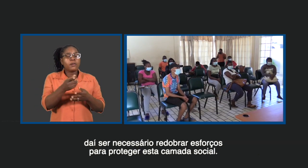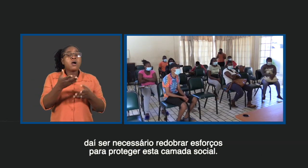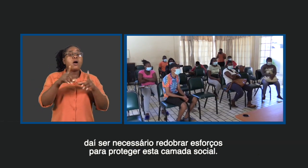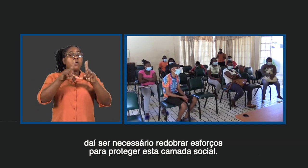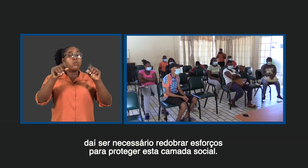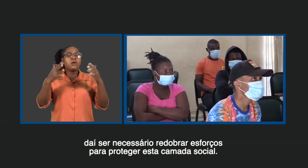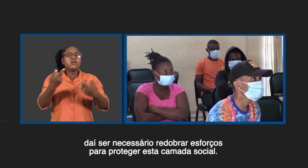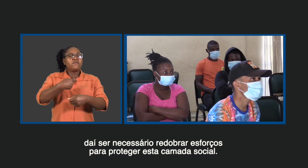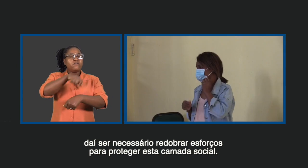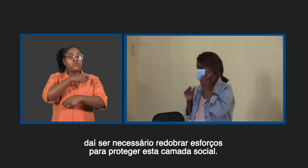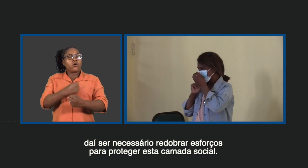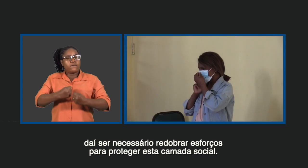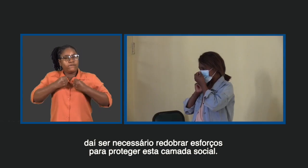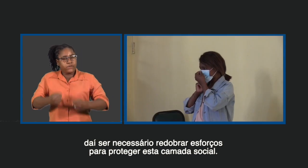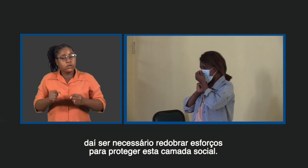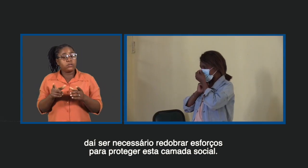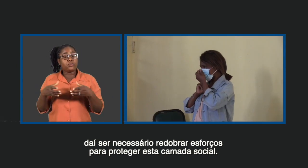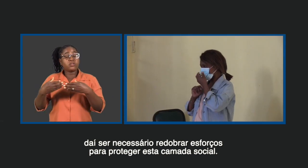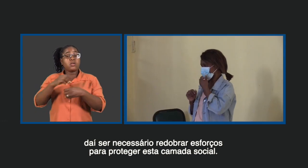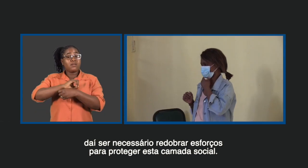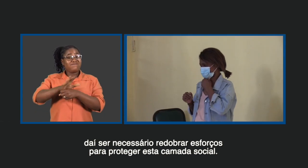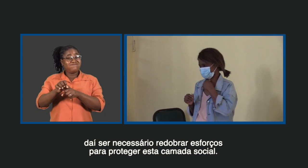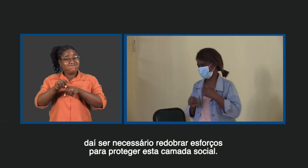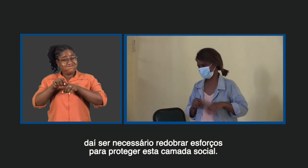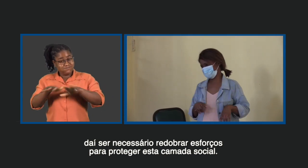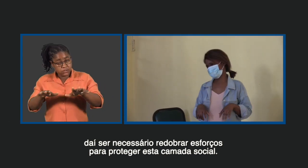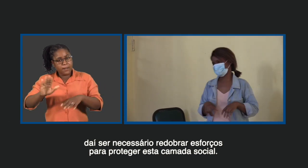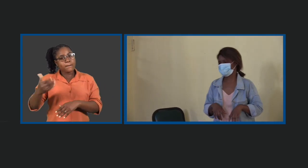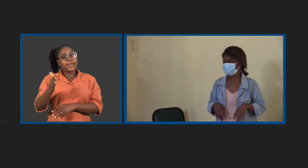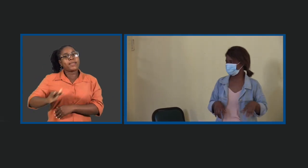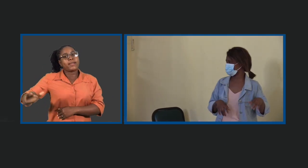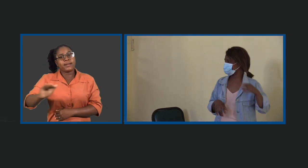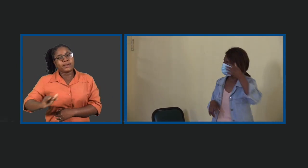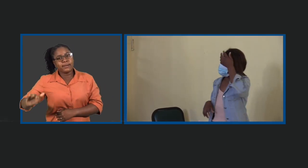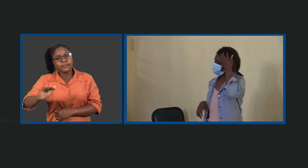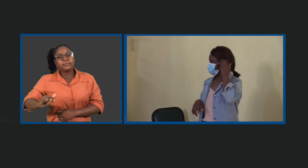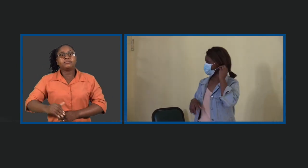necessário redobrar esforços para proteger esta camada social.